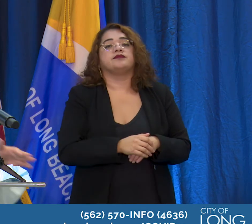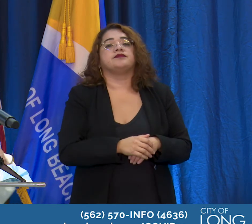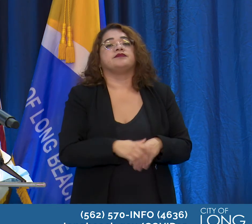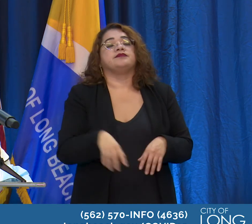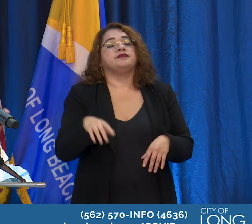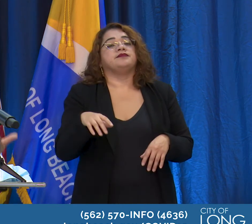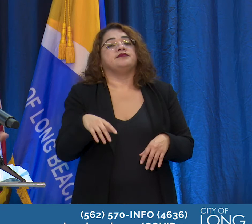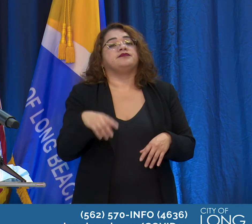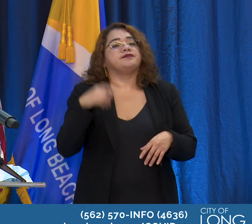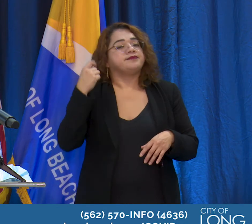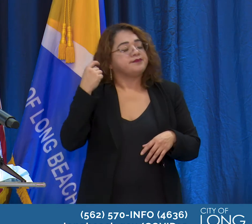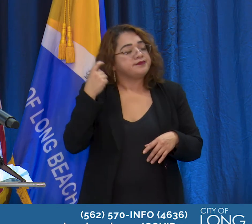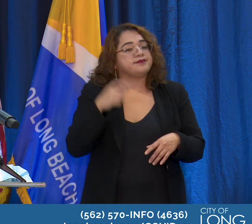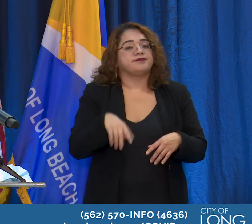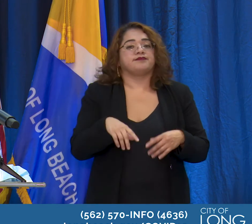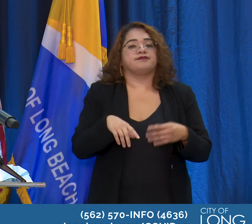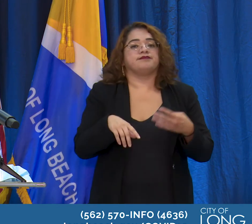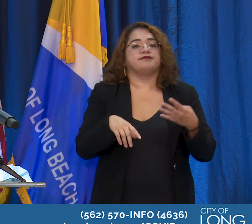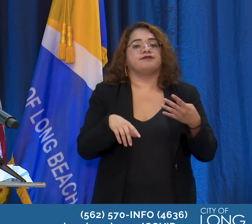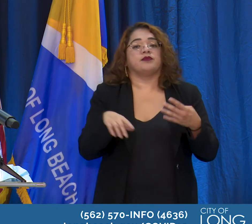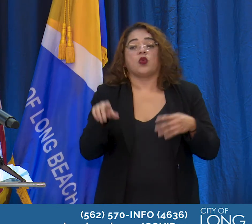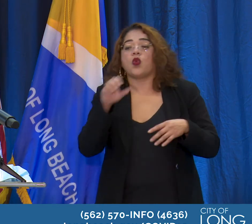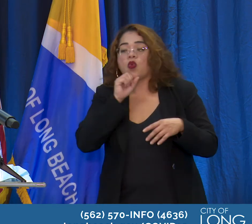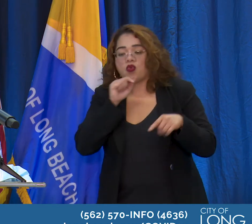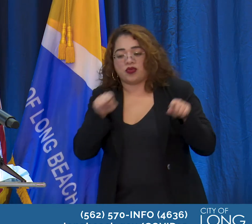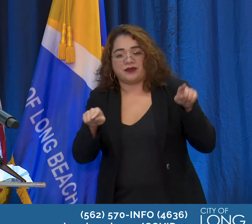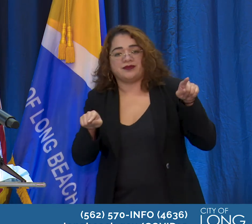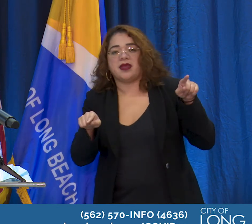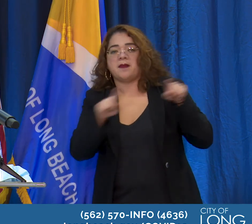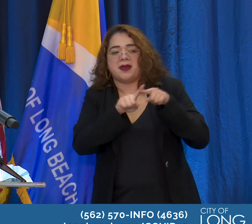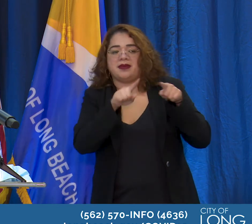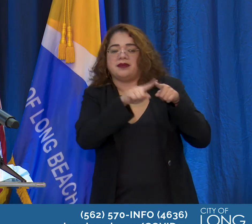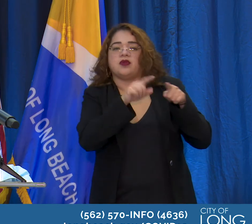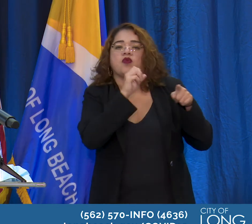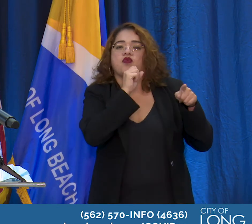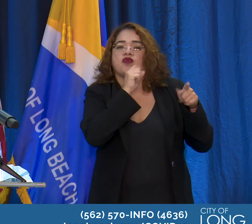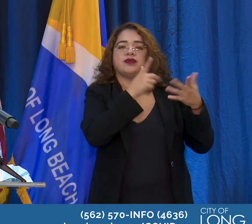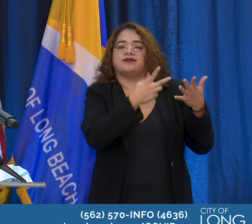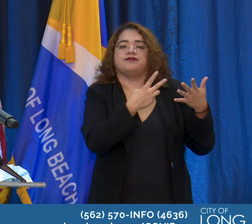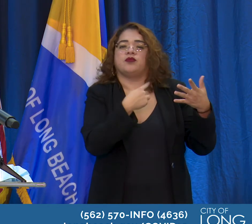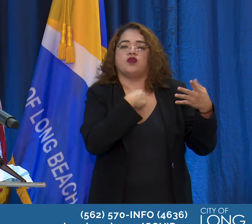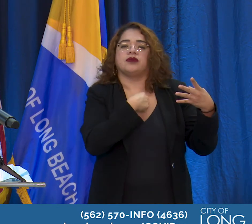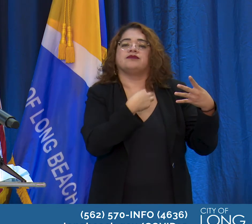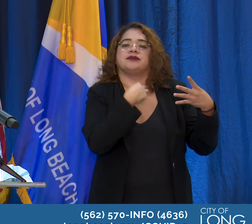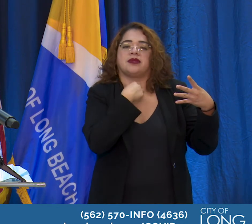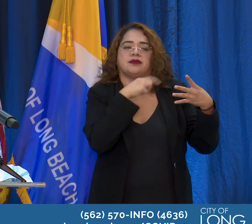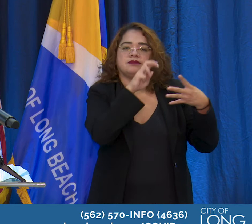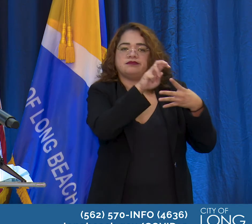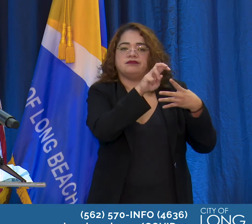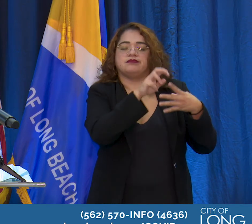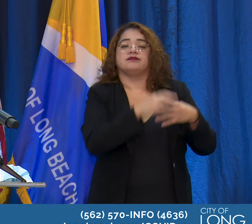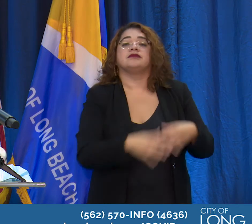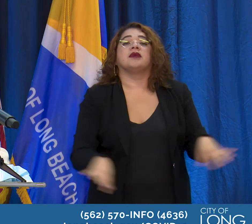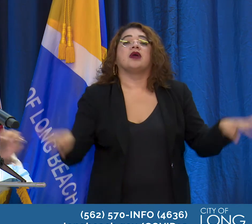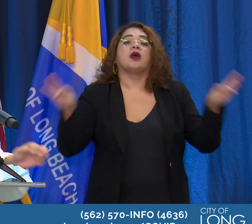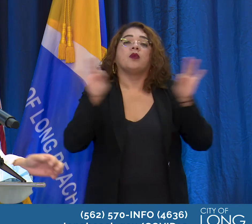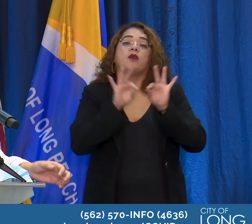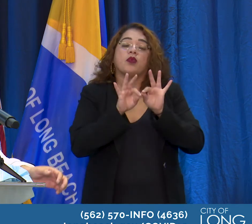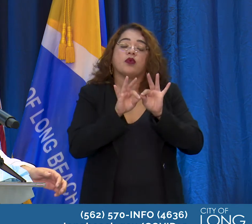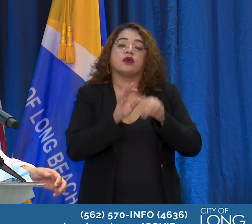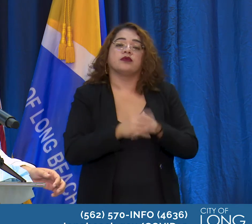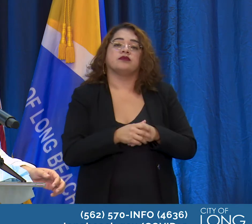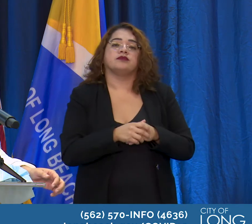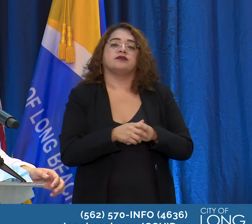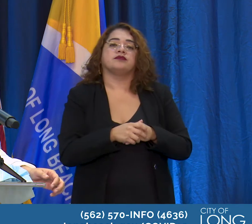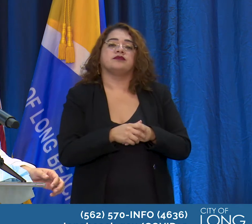de no poder llegar a los dos niveles de tasa de casos y tasa de positividad. Es importante